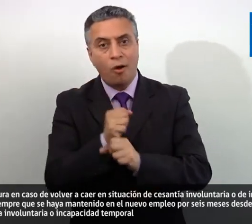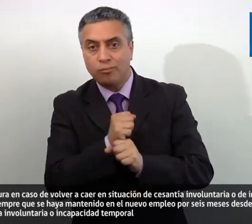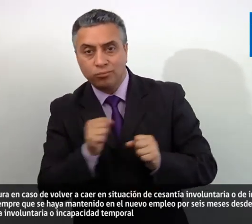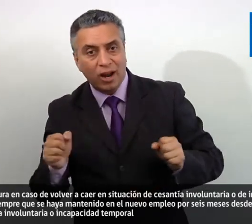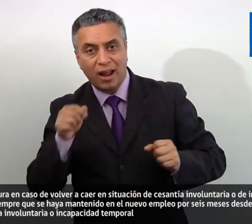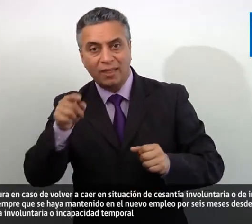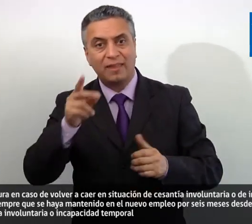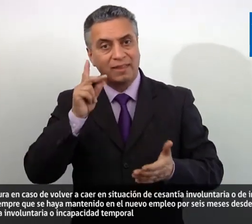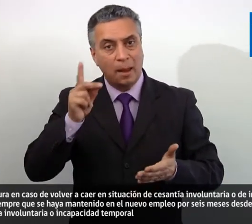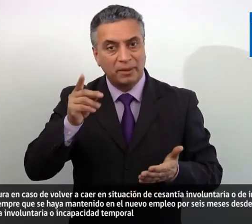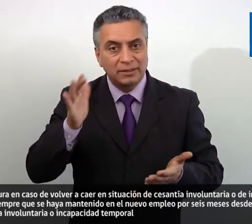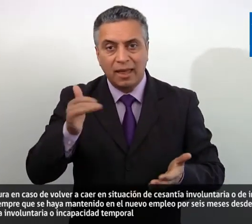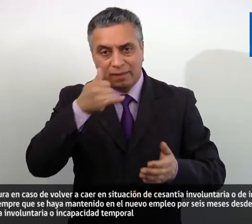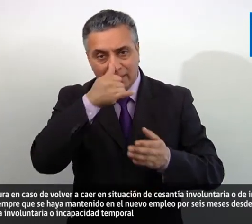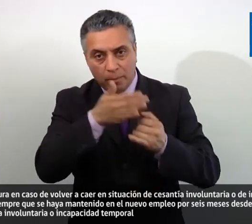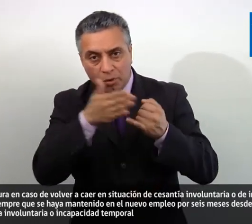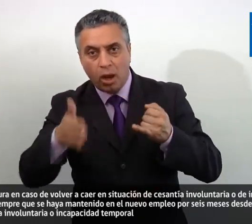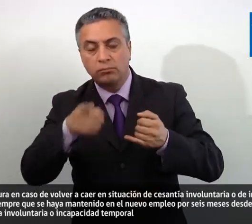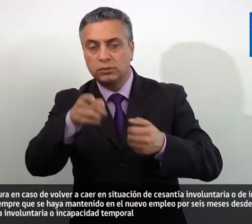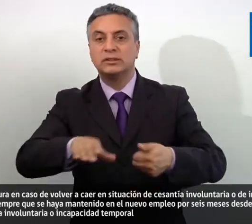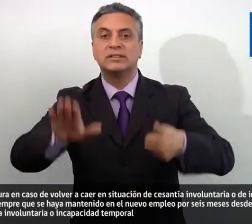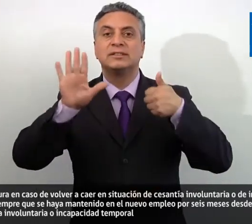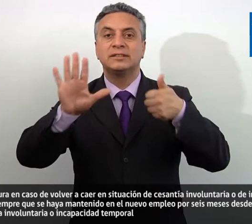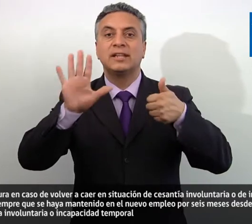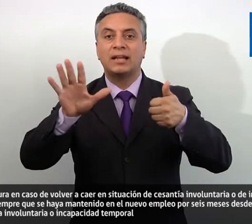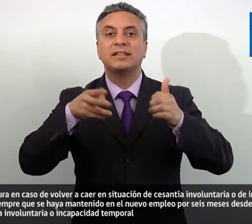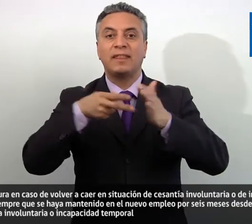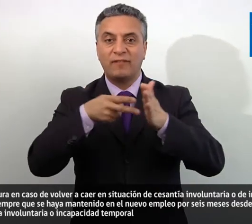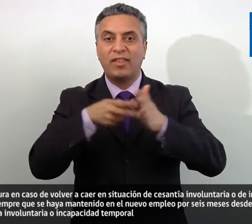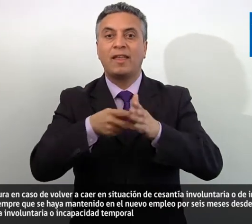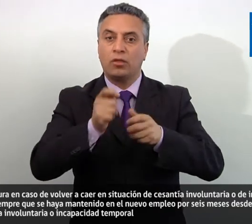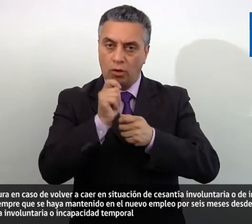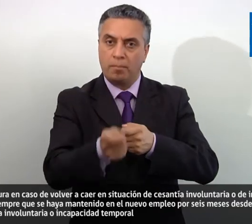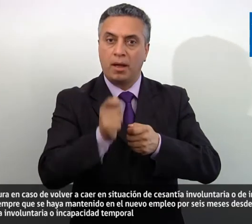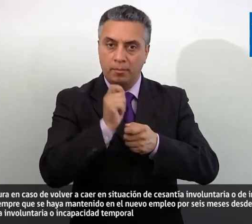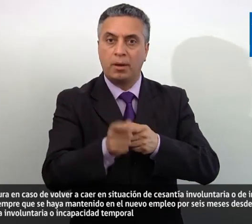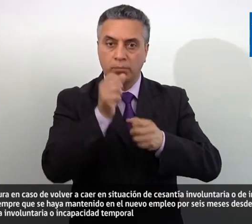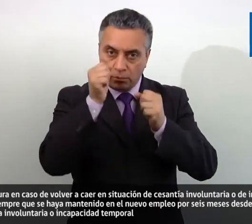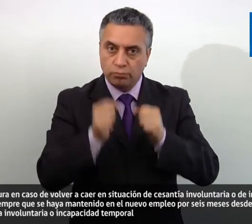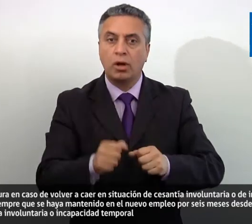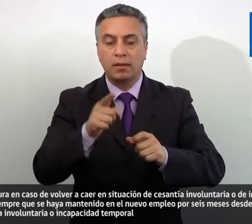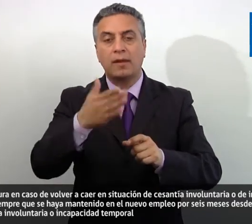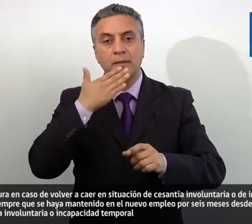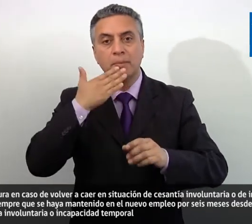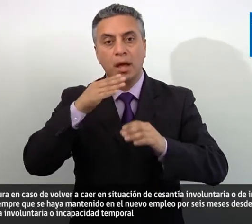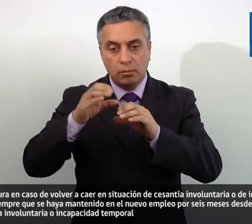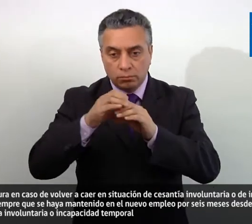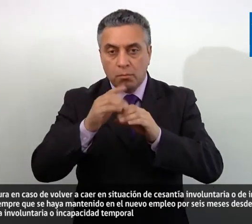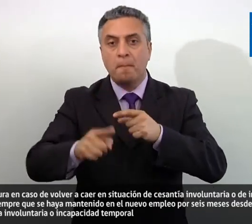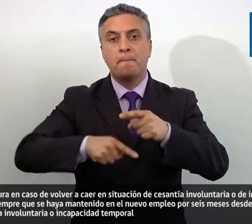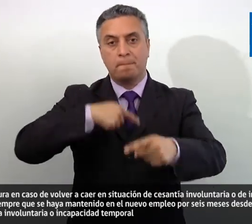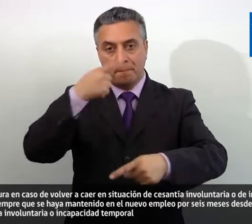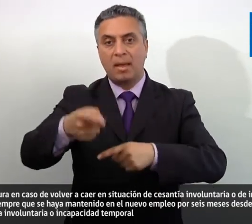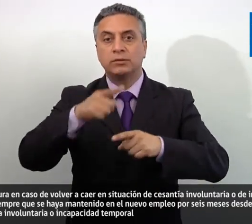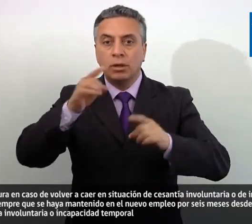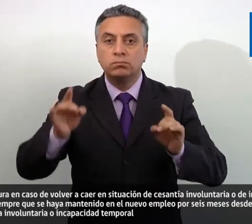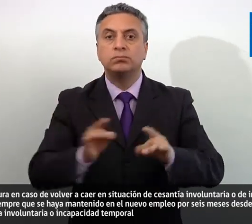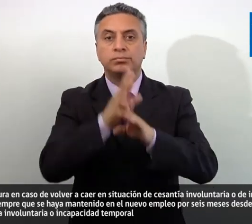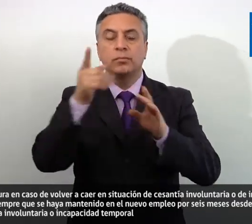temporal, siempre que se haya mantenido en el nuevo empleo por 6 meses desde el término de la cesantía involuntaria o incapacidad temporal